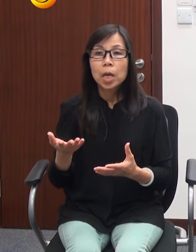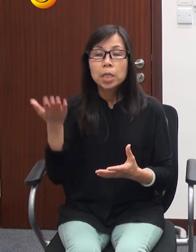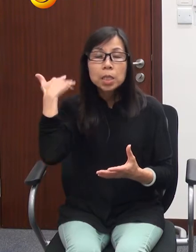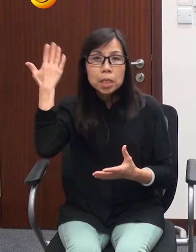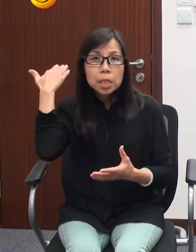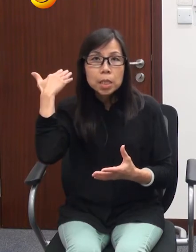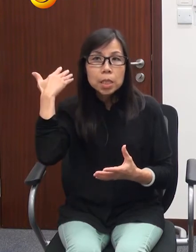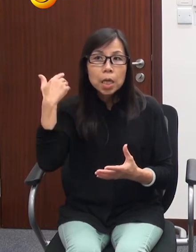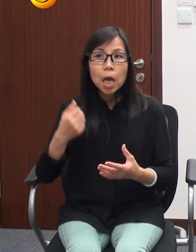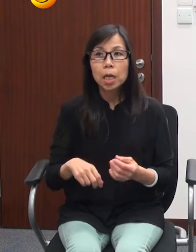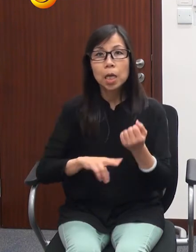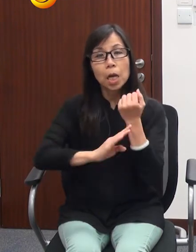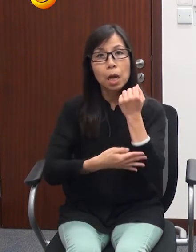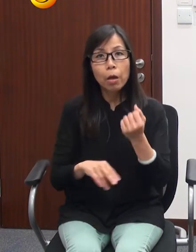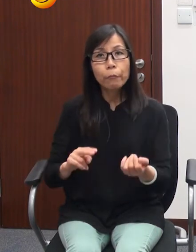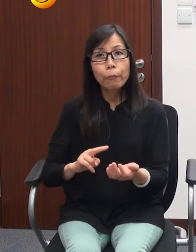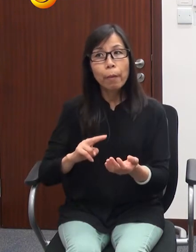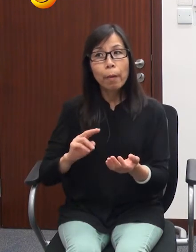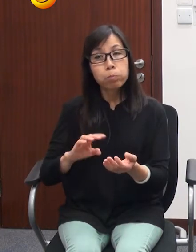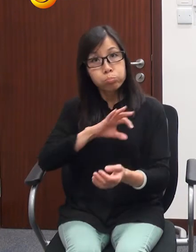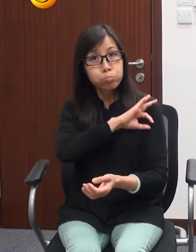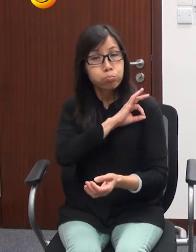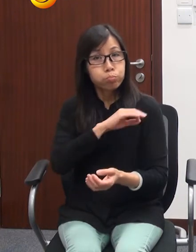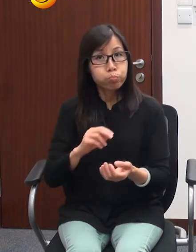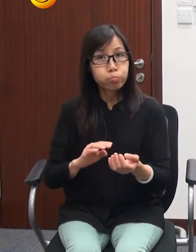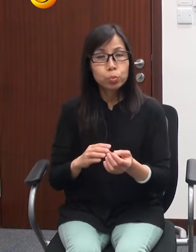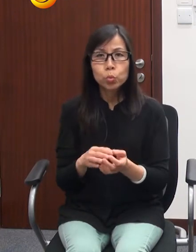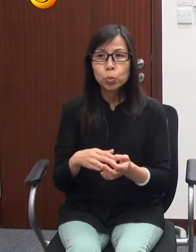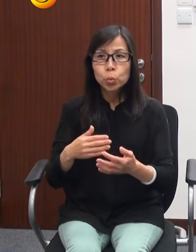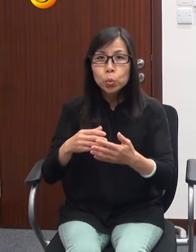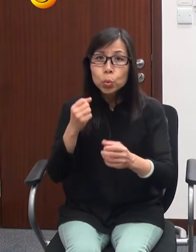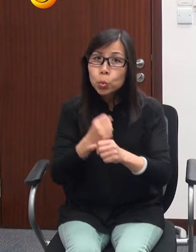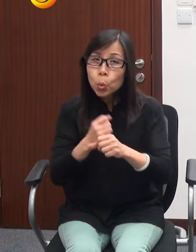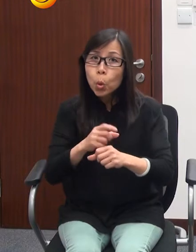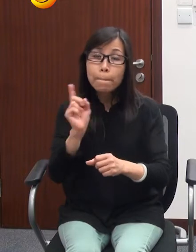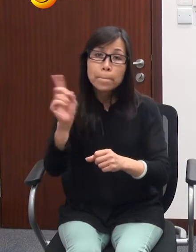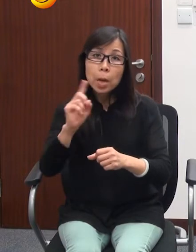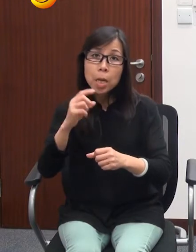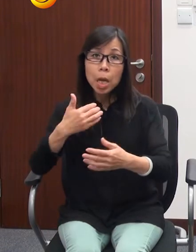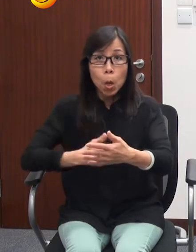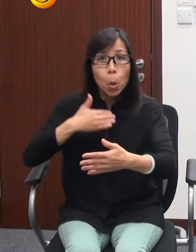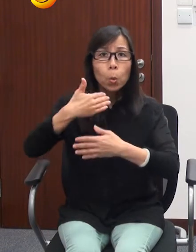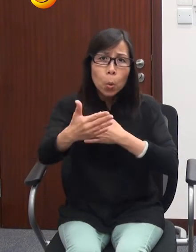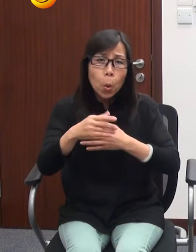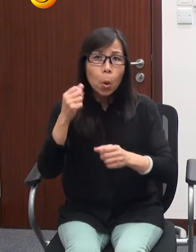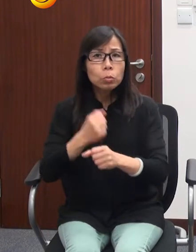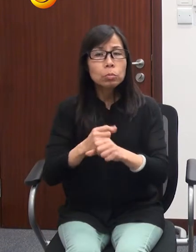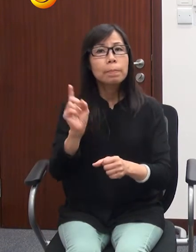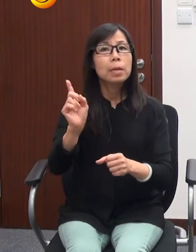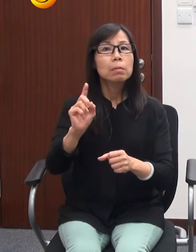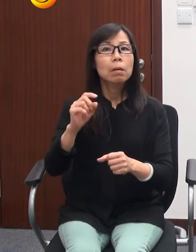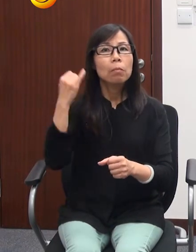嘢，用咩理據？第二亦都唔知道佢喺行會以外做過咩嘢，係咪？ 同埋，因為我諗成